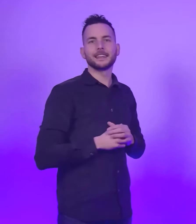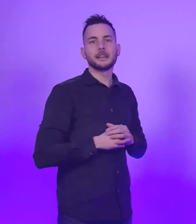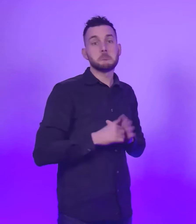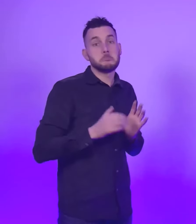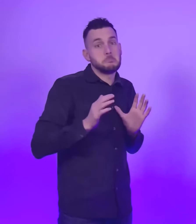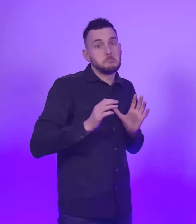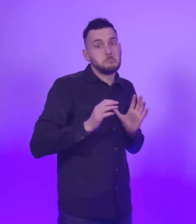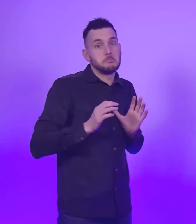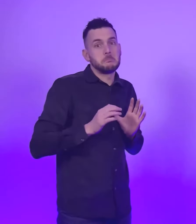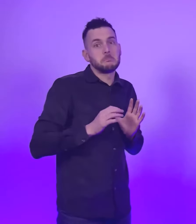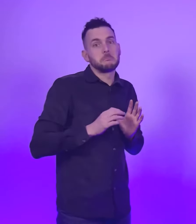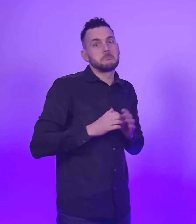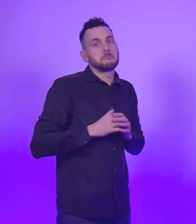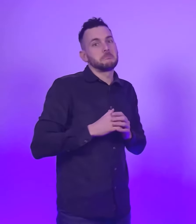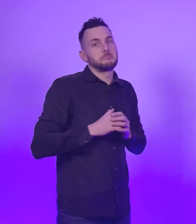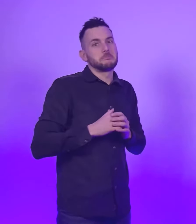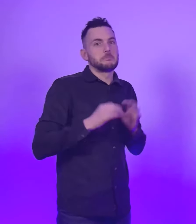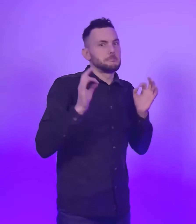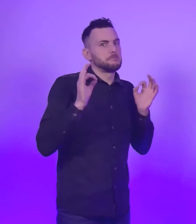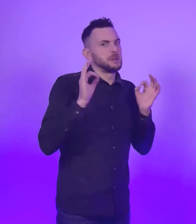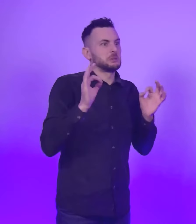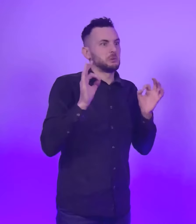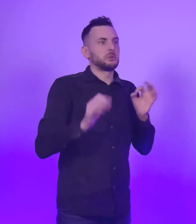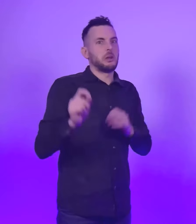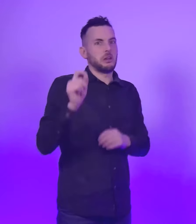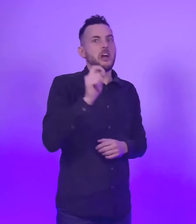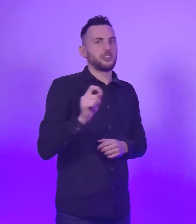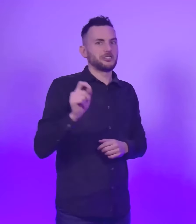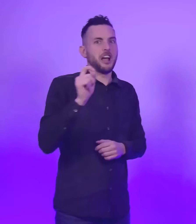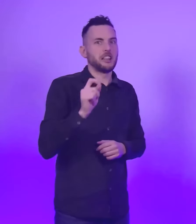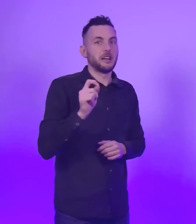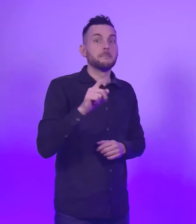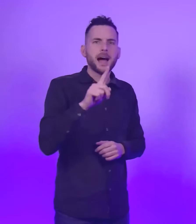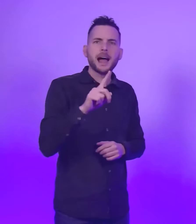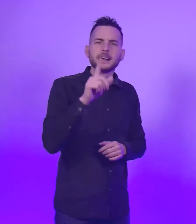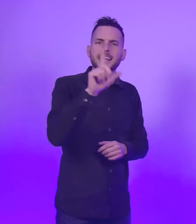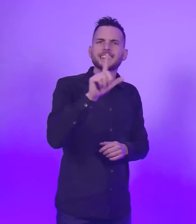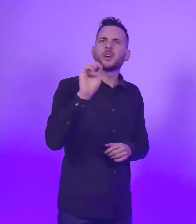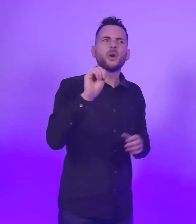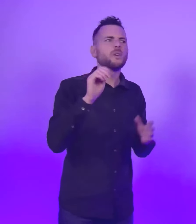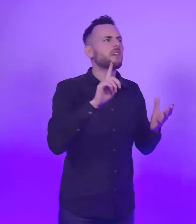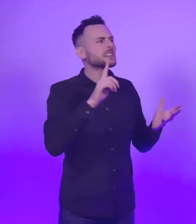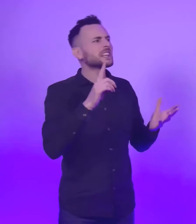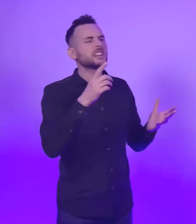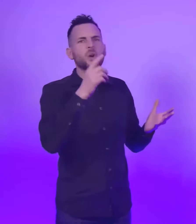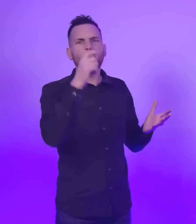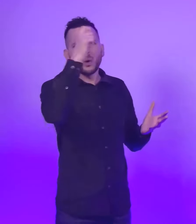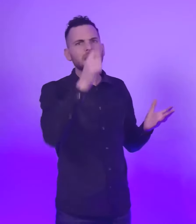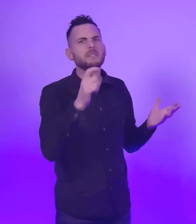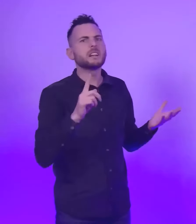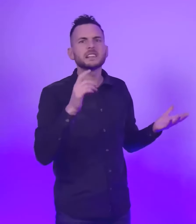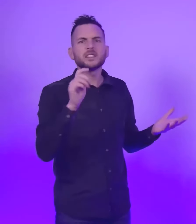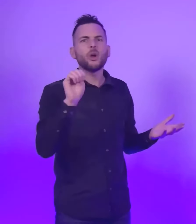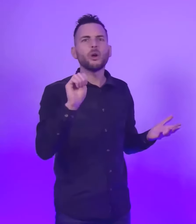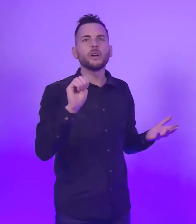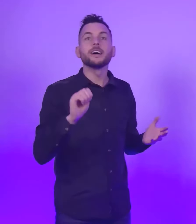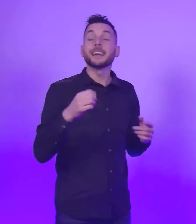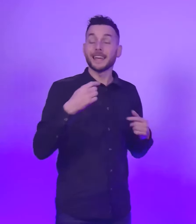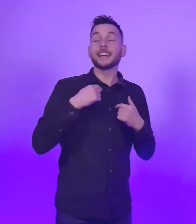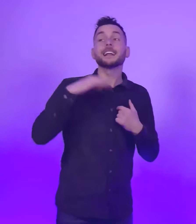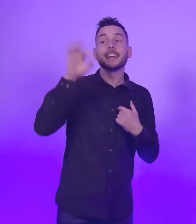Nou. Nou, dat zijn wel hele bijzondere getallen. Echt, hè? Maar de E. Wat is de E, Olly? Oh, ik heb dat geleerd op school. Oh, kijk, okay, jij de